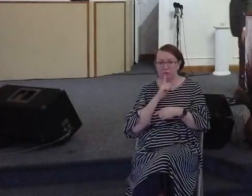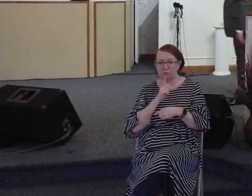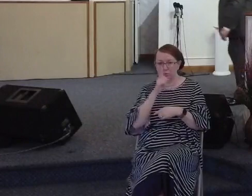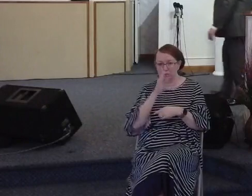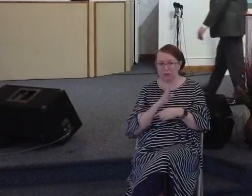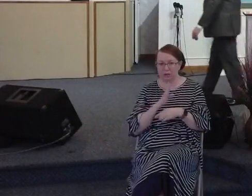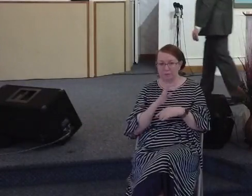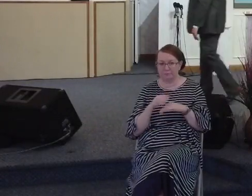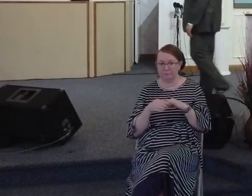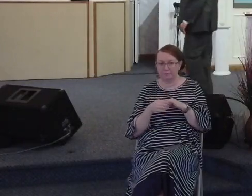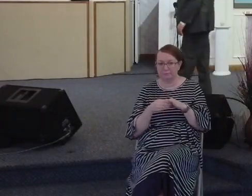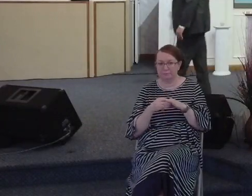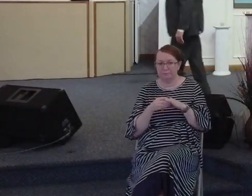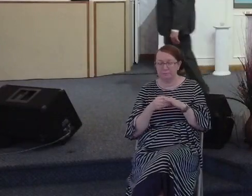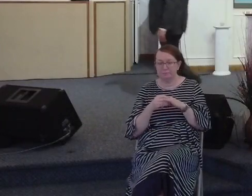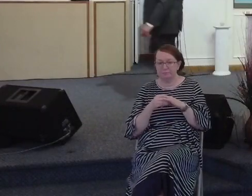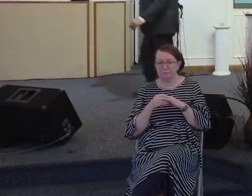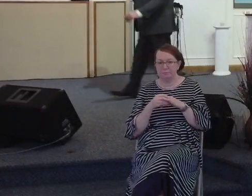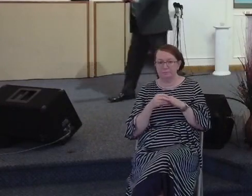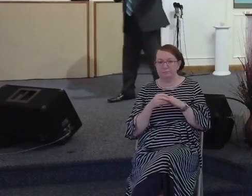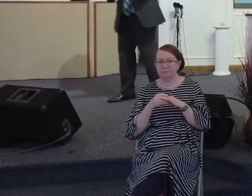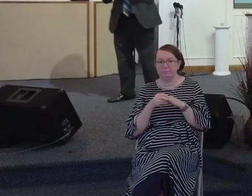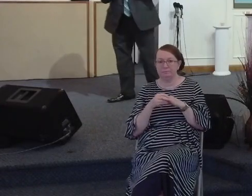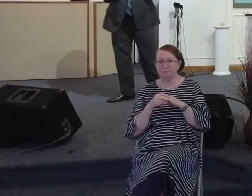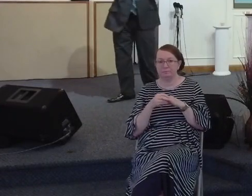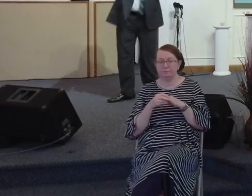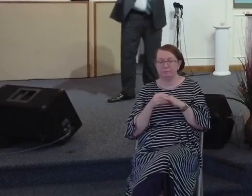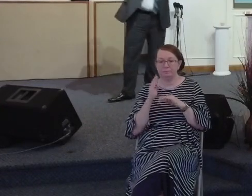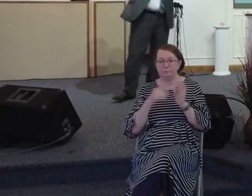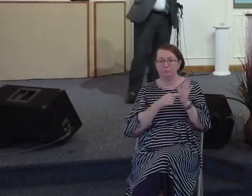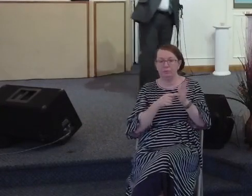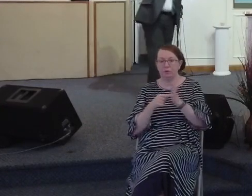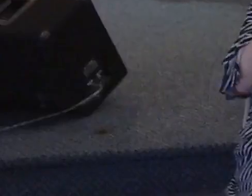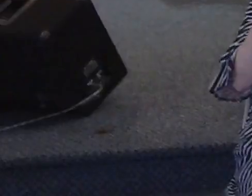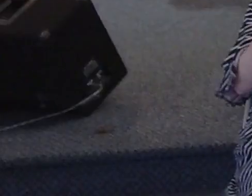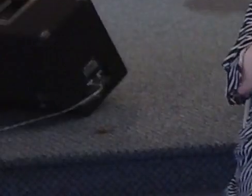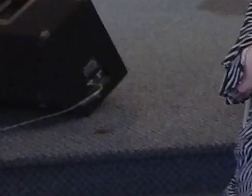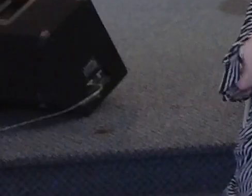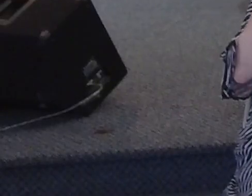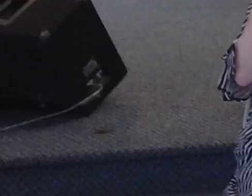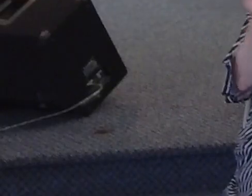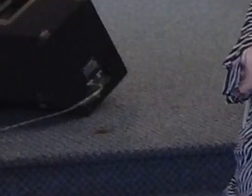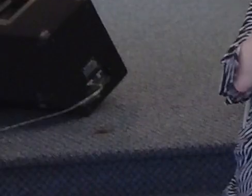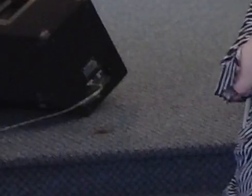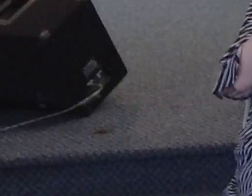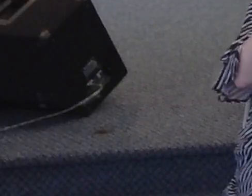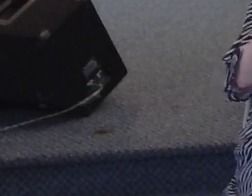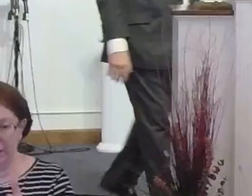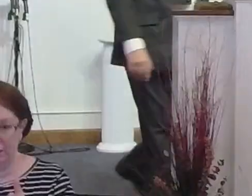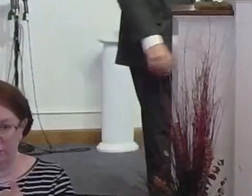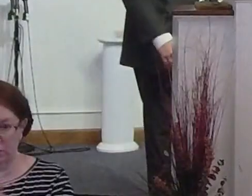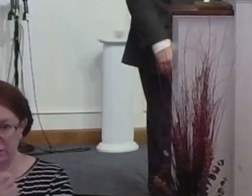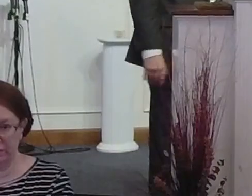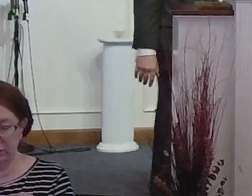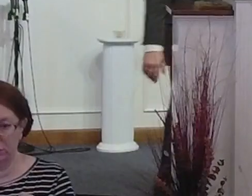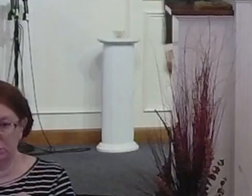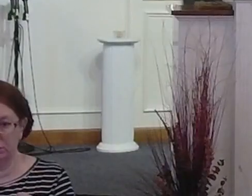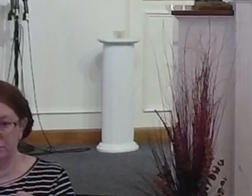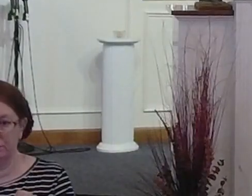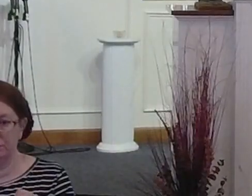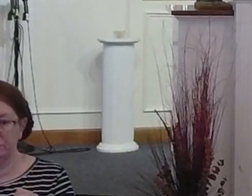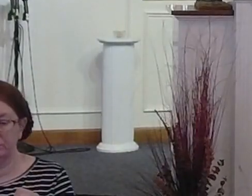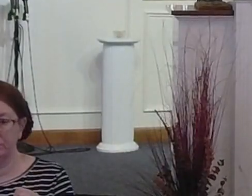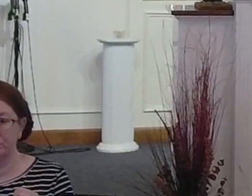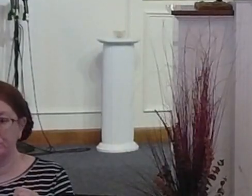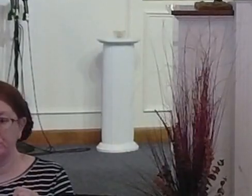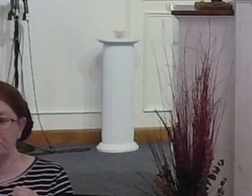universo. Y Él te está mostrando, yo soy el único verdadero Dios. Él está mostrando al mundo, yo soy